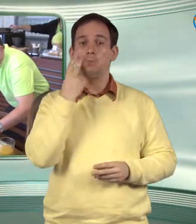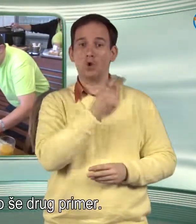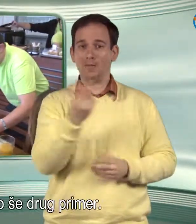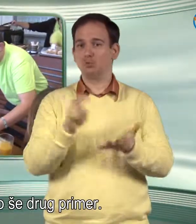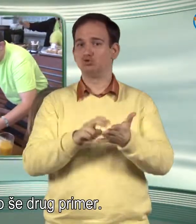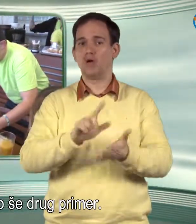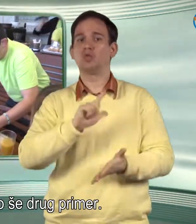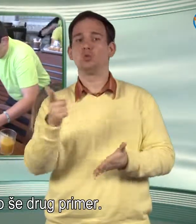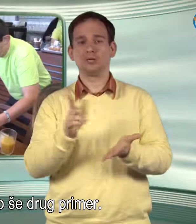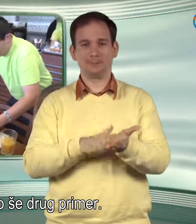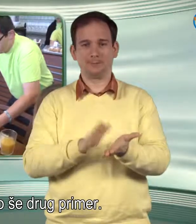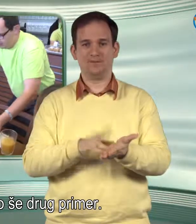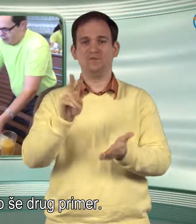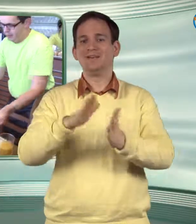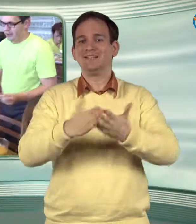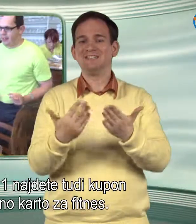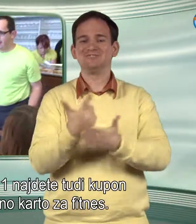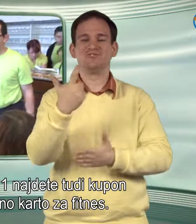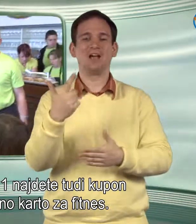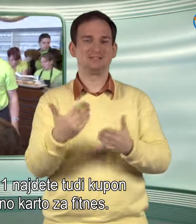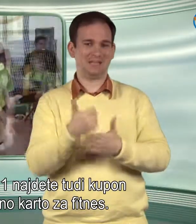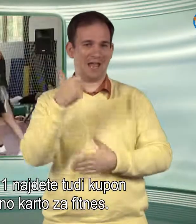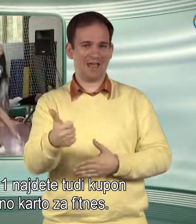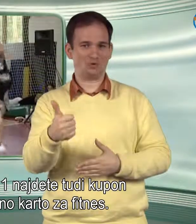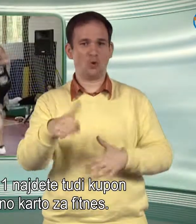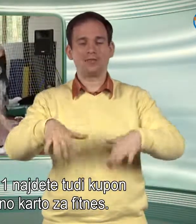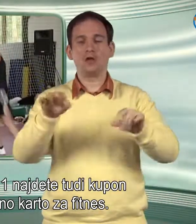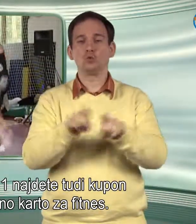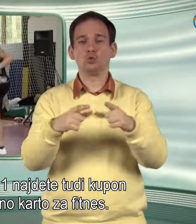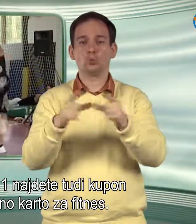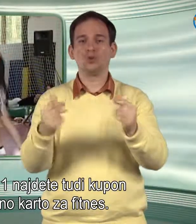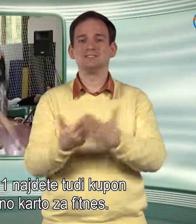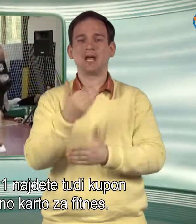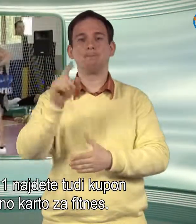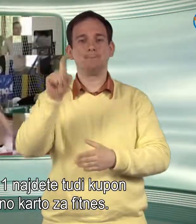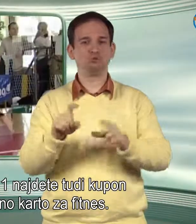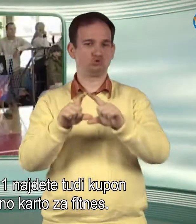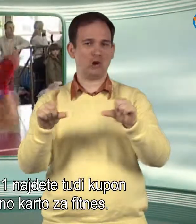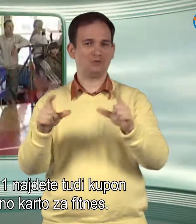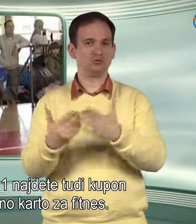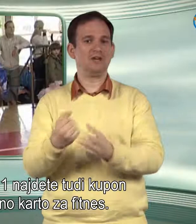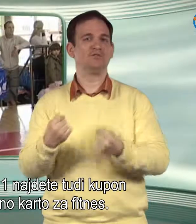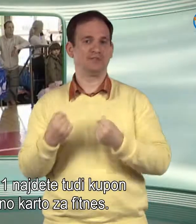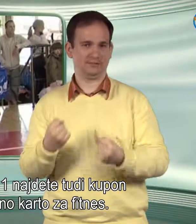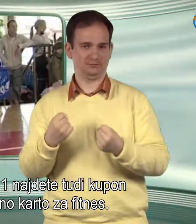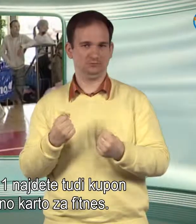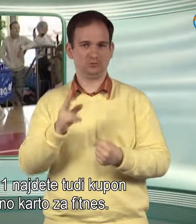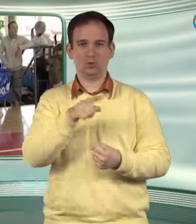Poglejmo še drug primer. V knjigi 2 za 1 najdete tudi kupon za mesečno karto za fitnes. Ko si